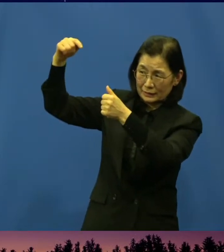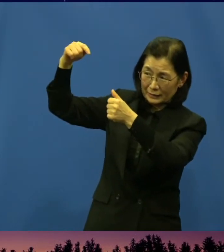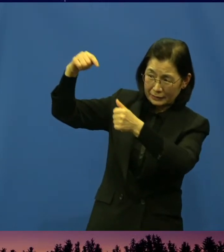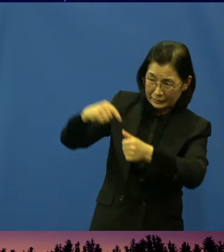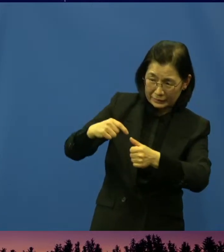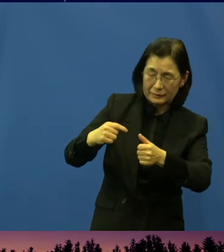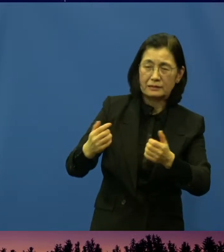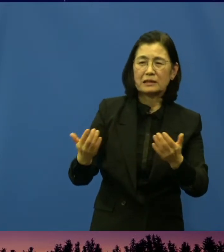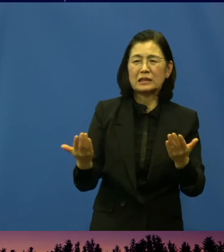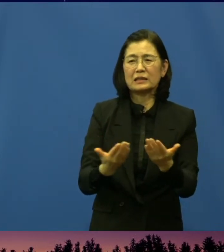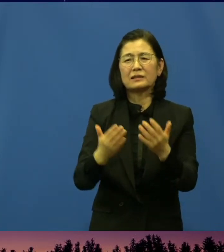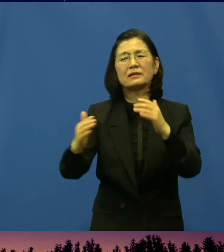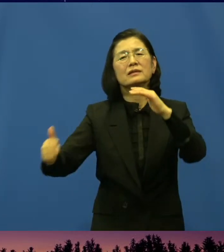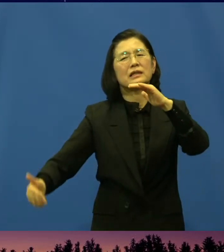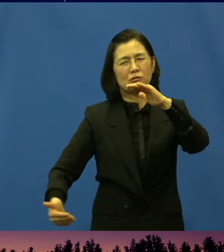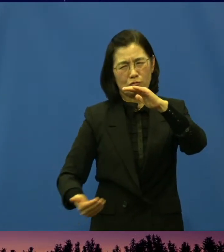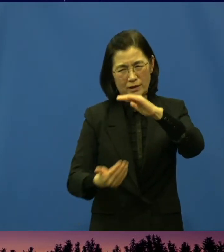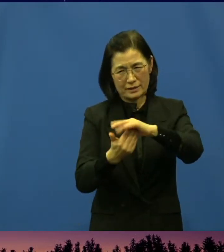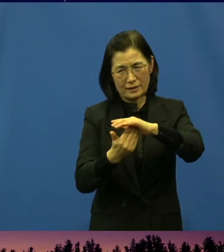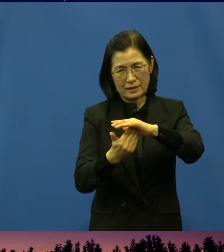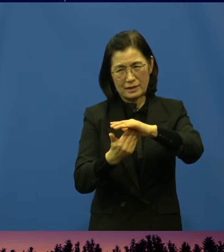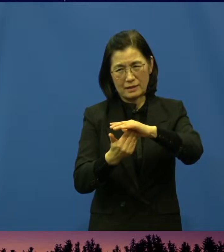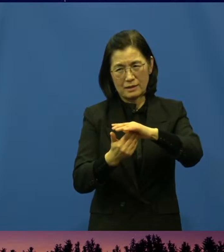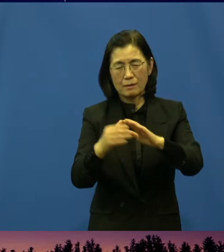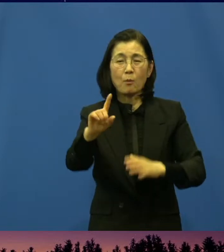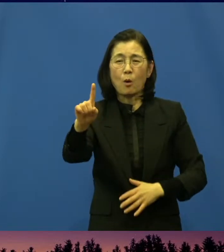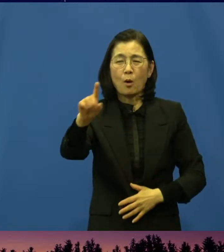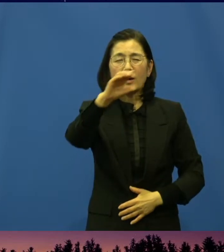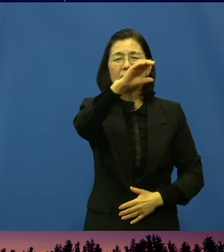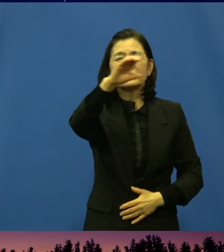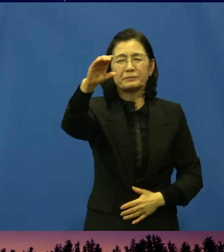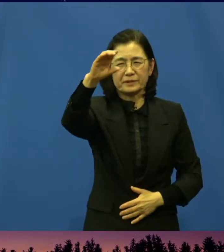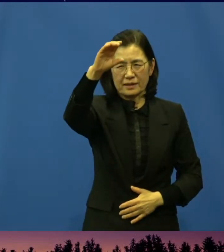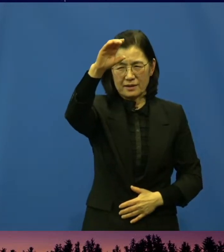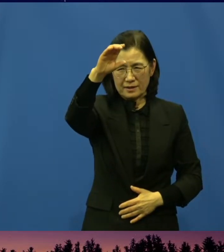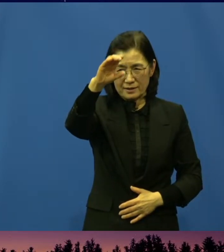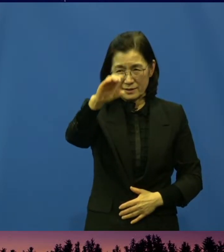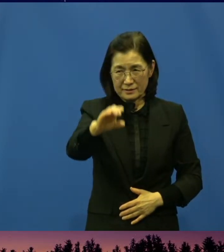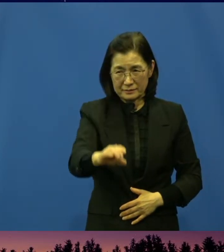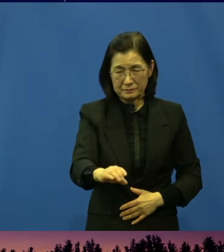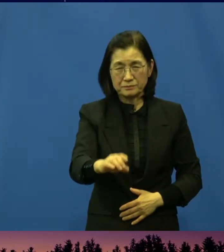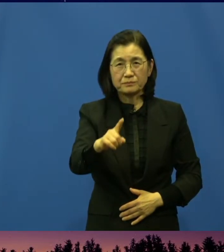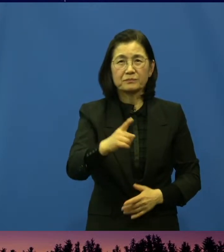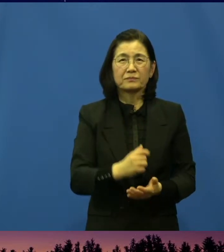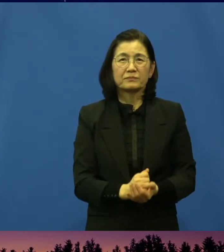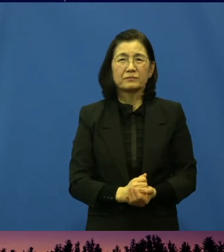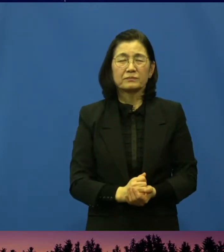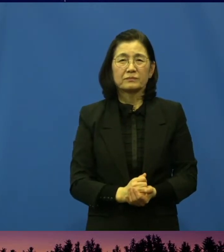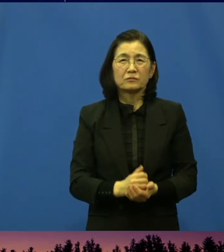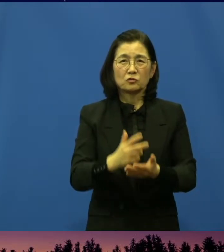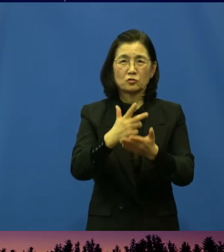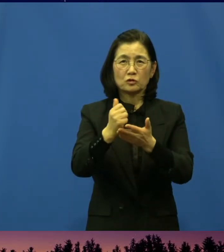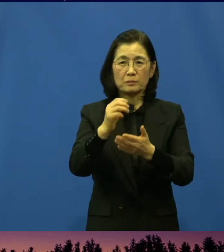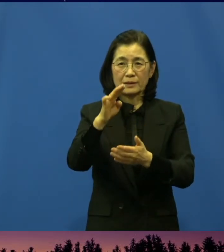이루겠다. 그게 뭐죠? 십자가잖아요. 이게 주님의 공생애는